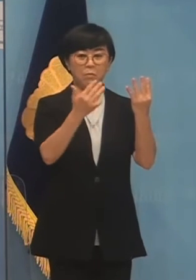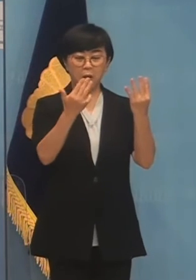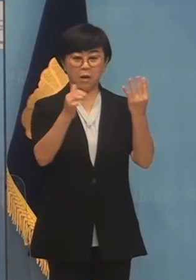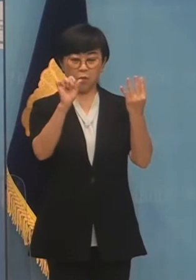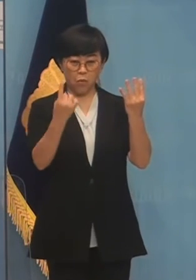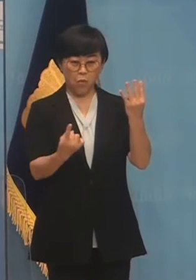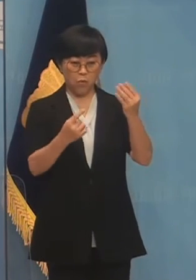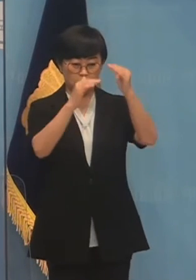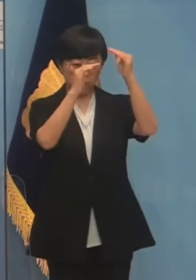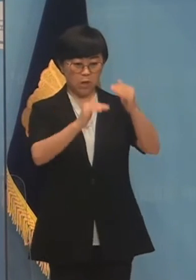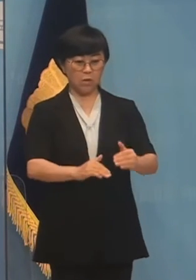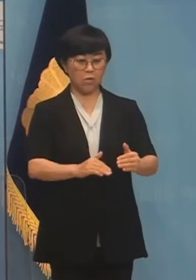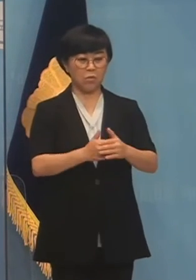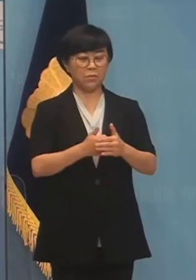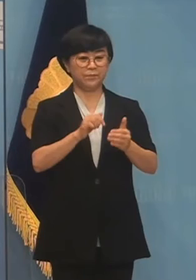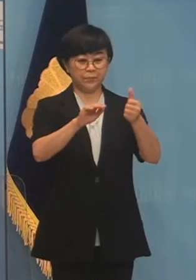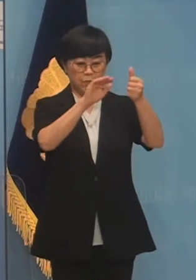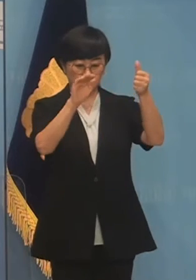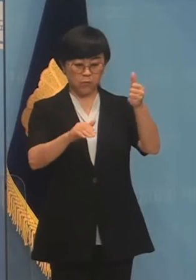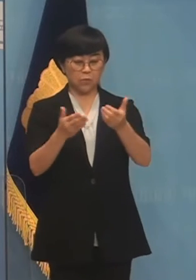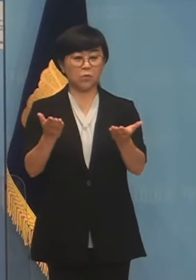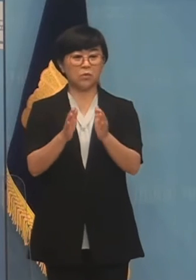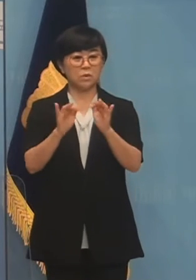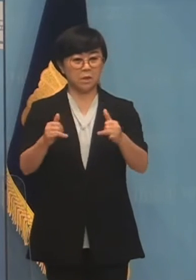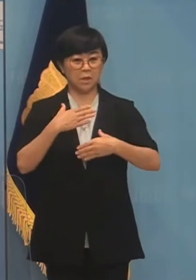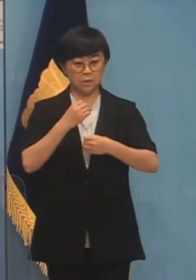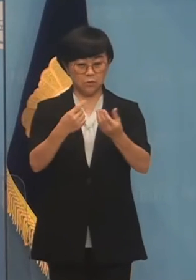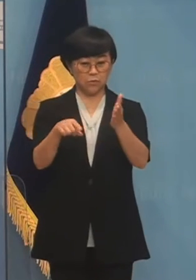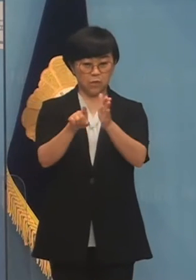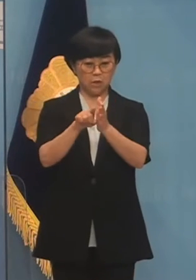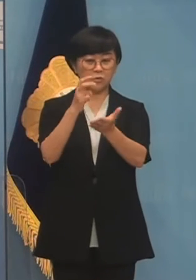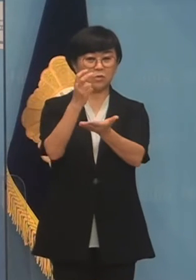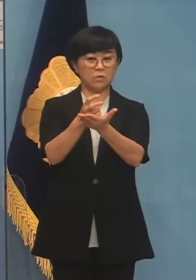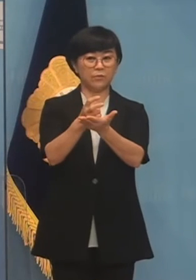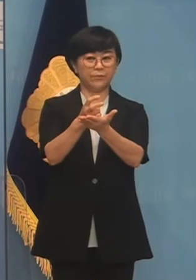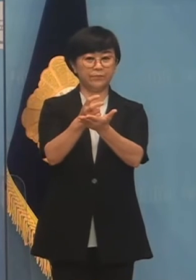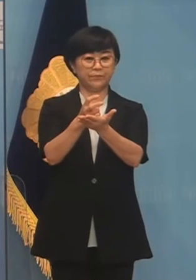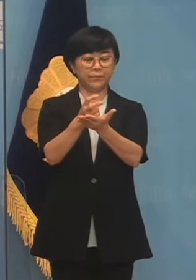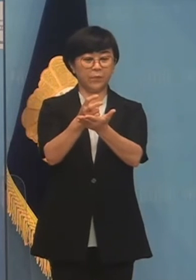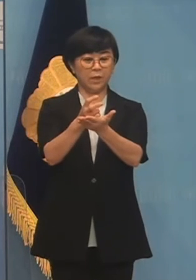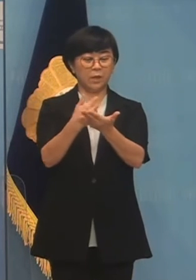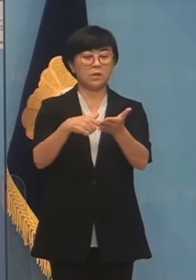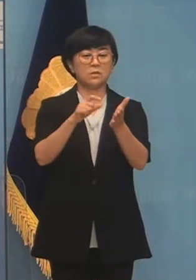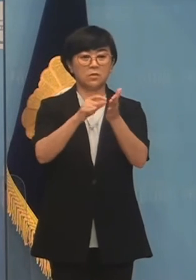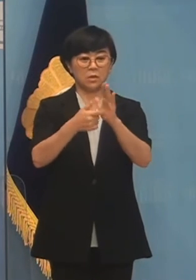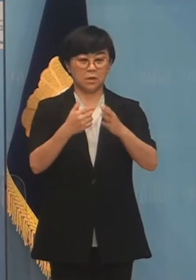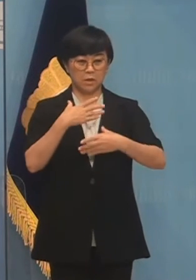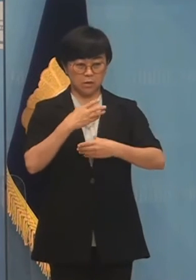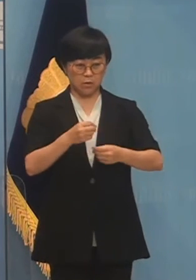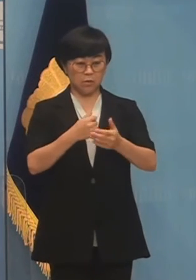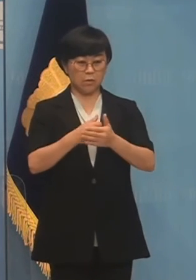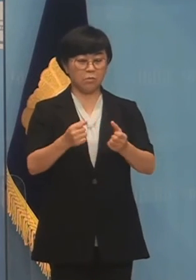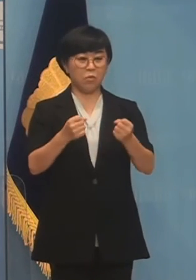내용을 보면 하도급 노동자의 안전을 위한 규정으로 적정한 안전